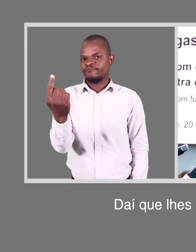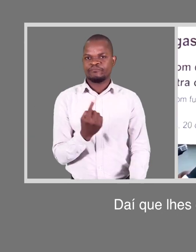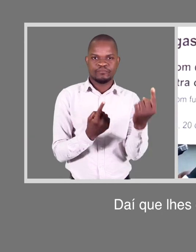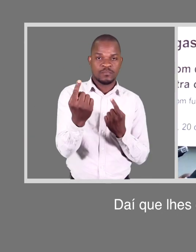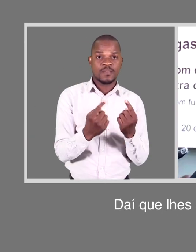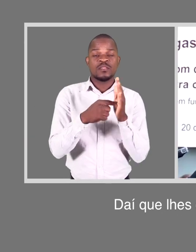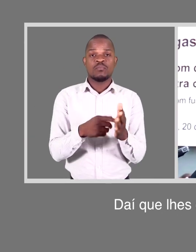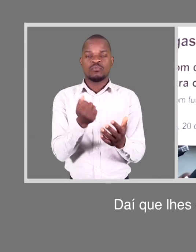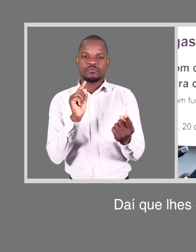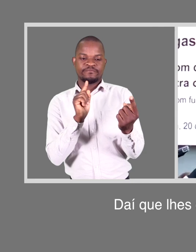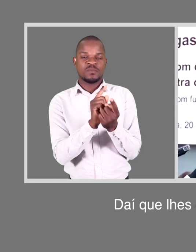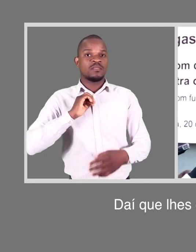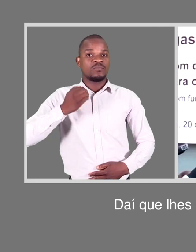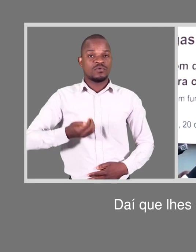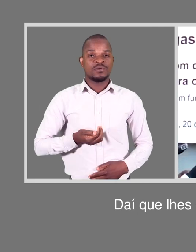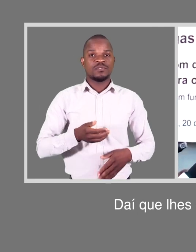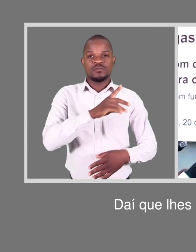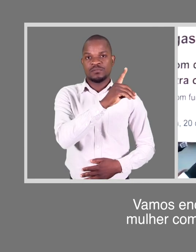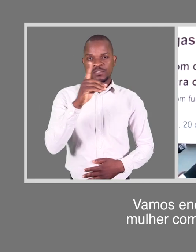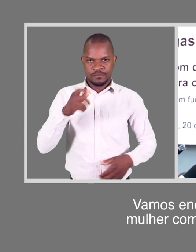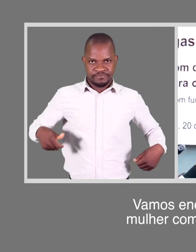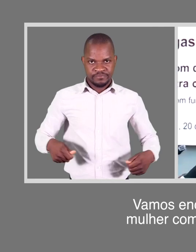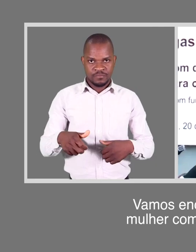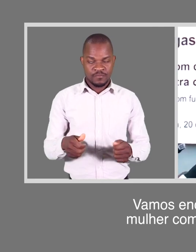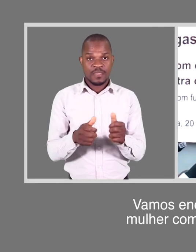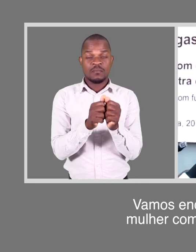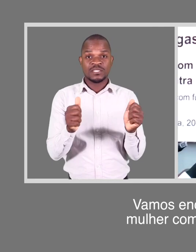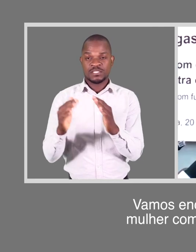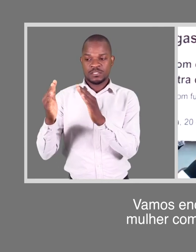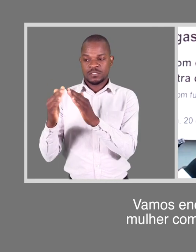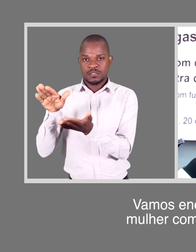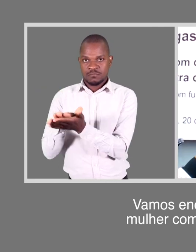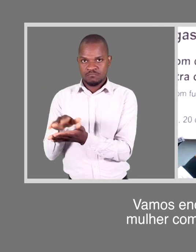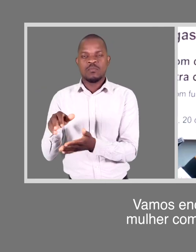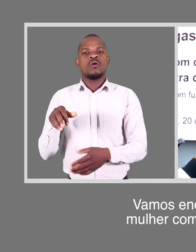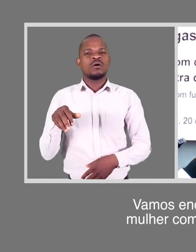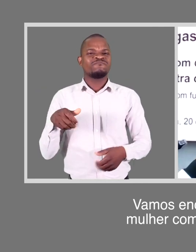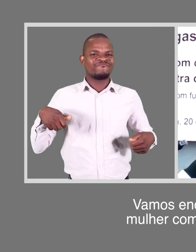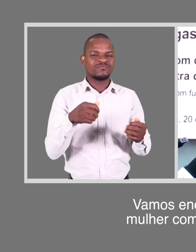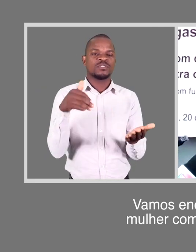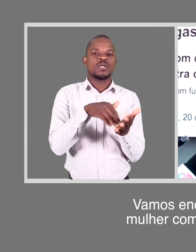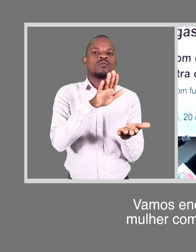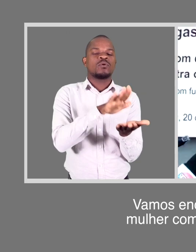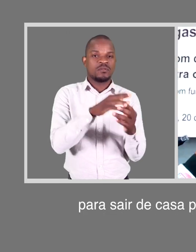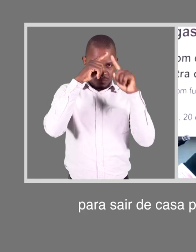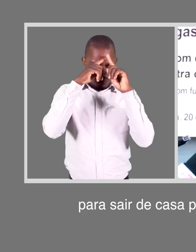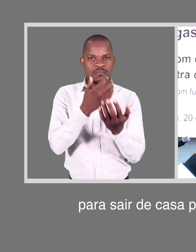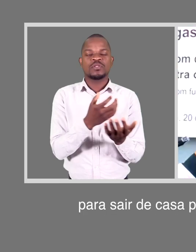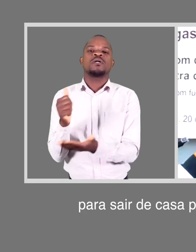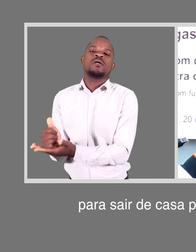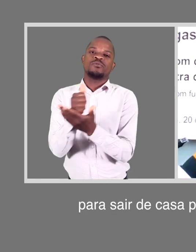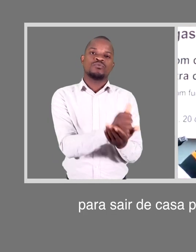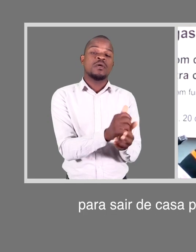daí que eles muito difíceis virem até nós. Vamos encontrar, por exemplo, uma mulher com deficiências fisicomotoras,